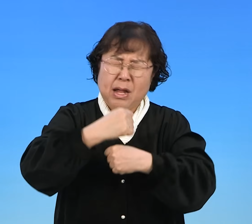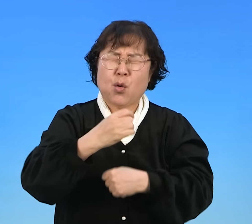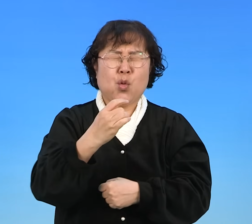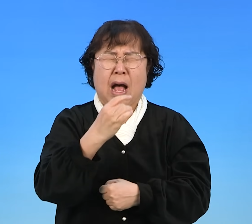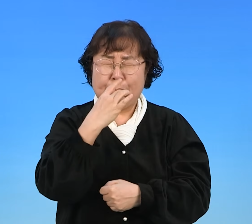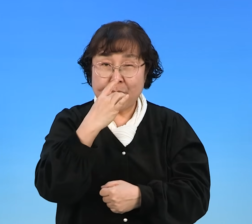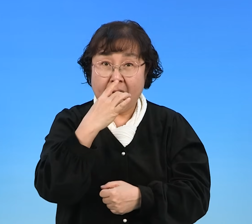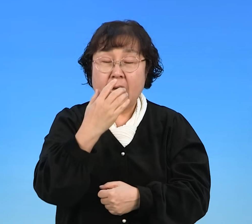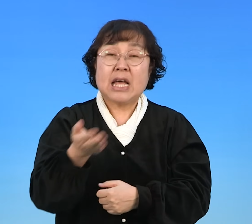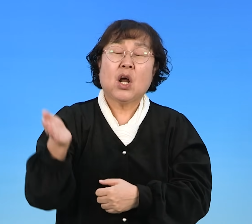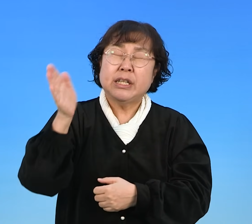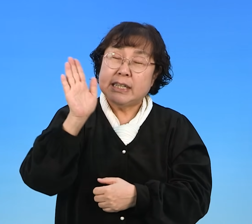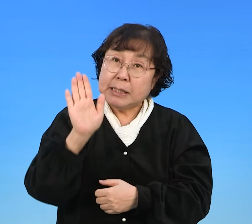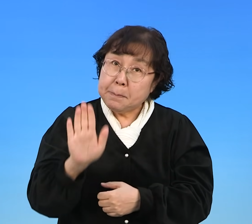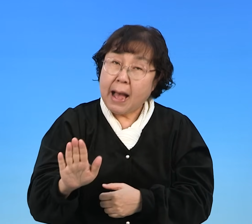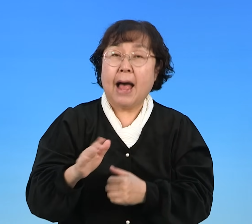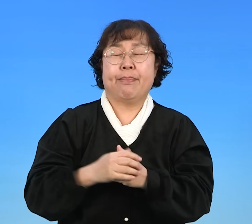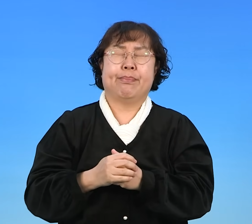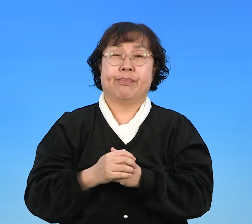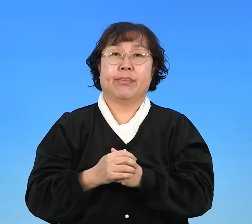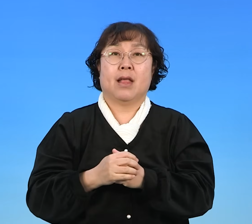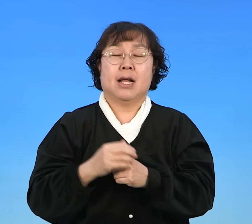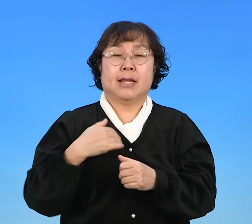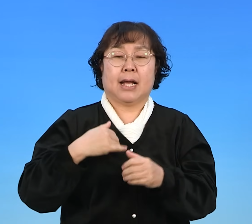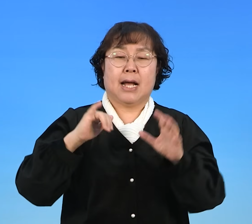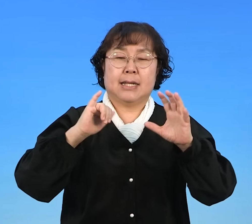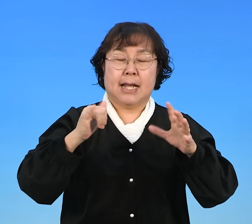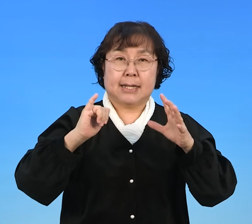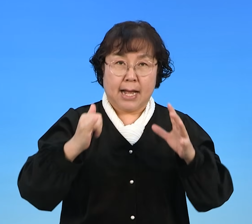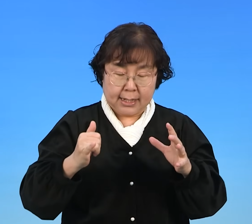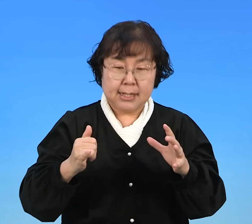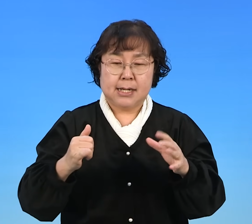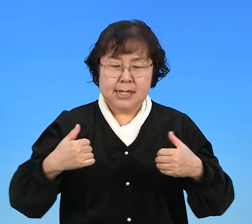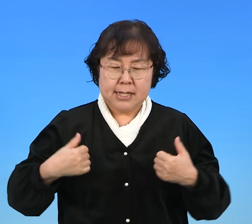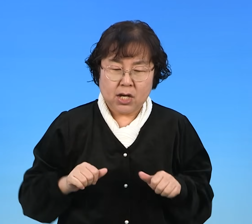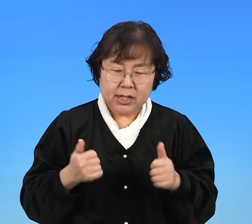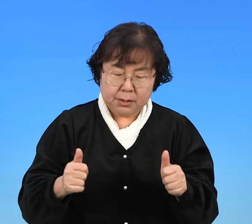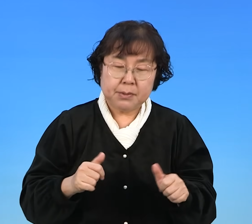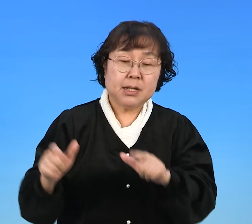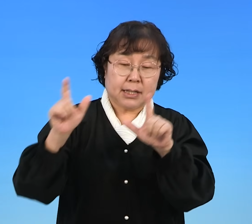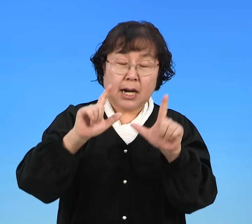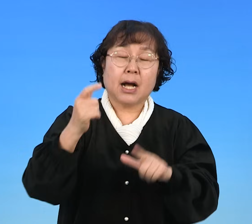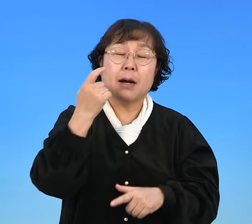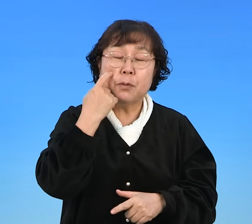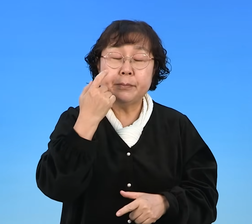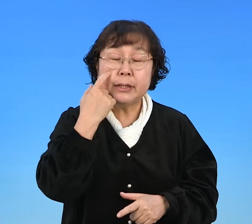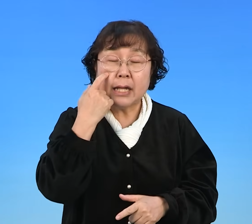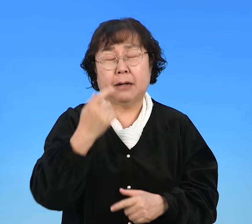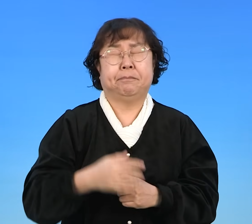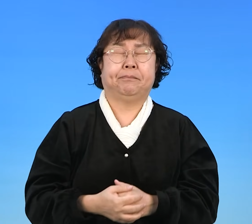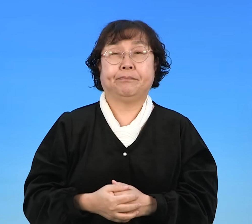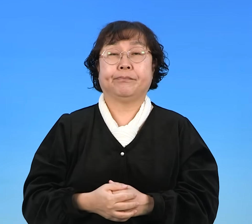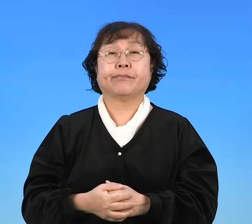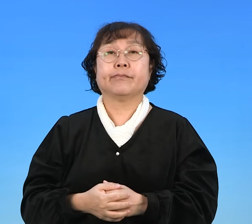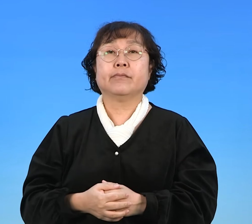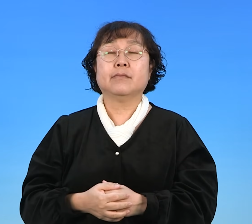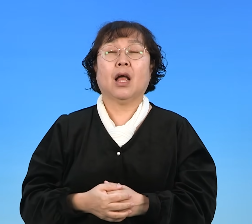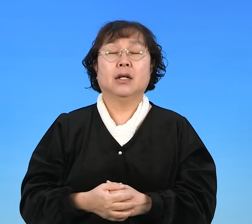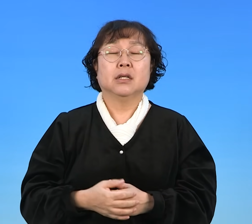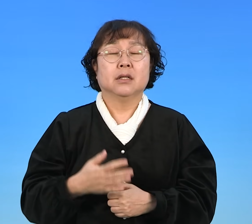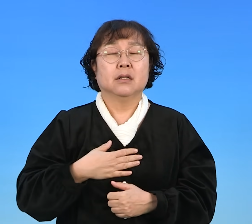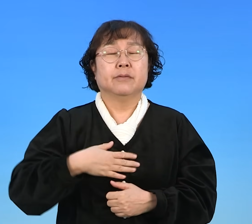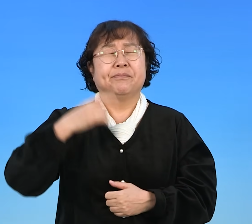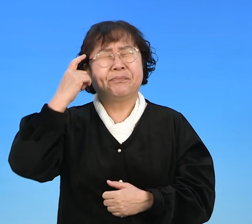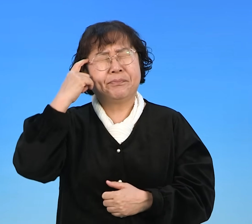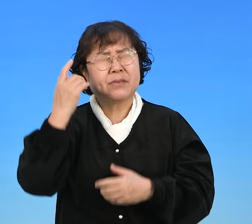되겠소만 그런대로 한 세상 이러구러 살아가오. 그러고 보니까 제가 어릴 때는